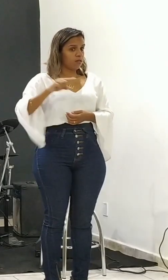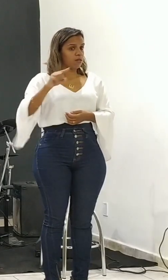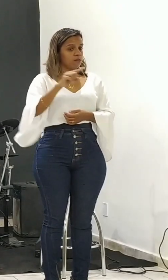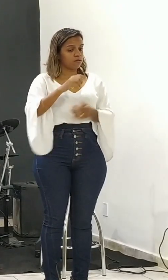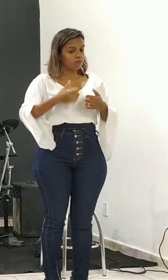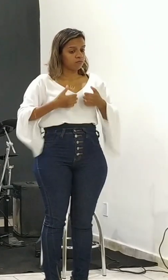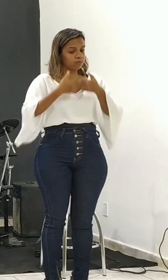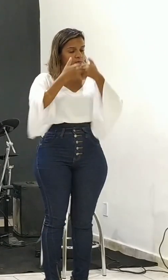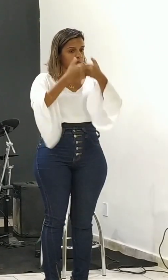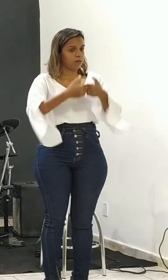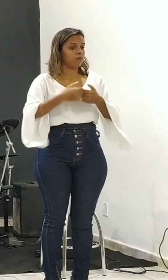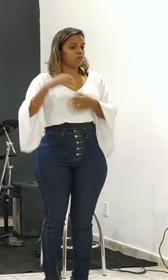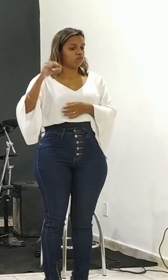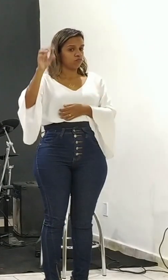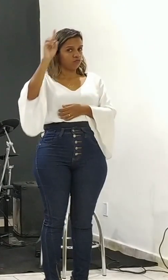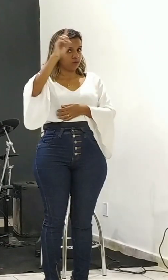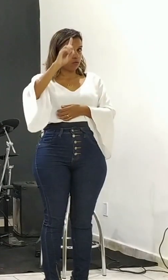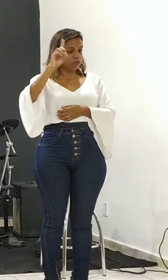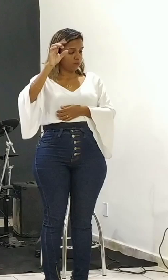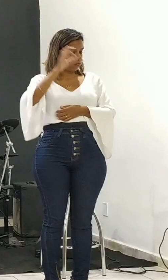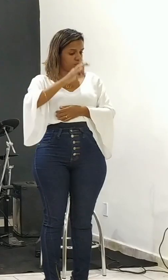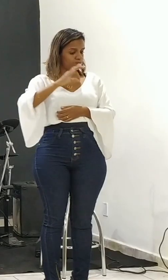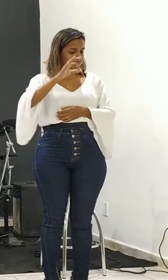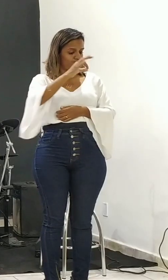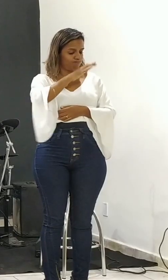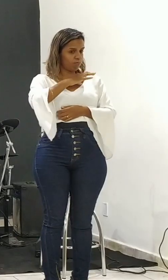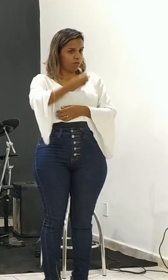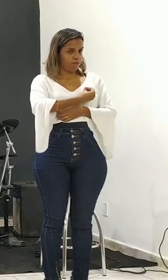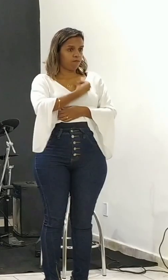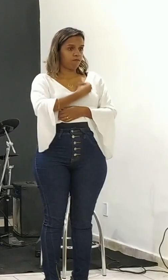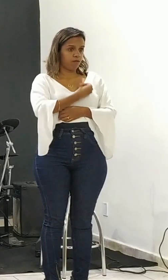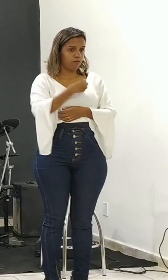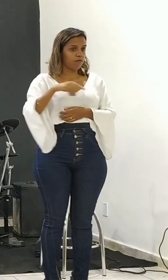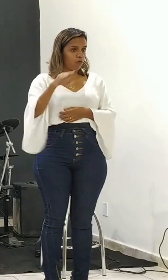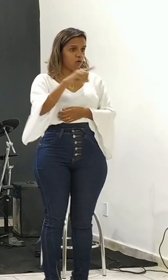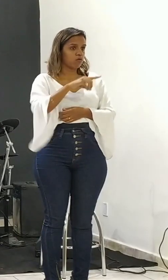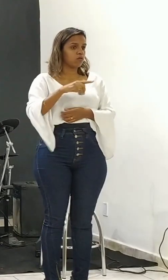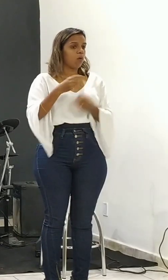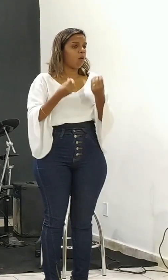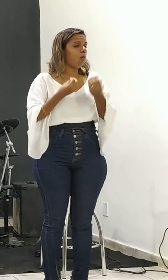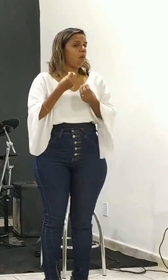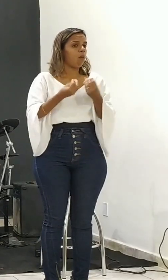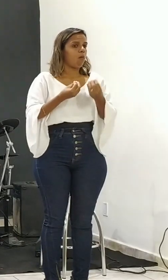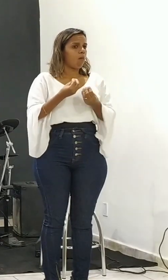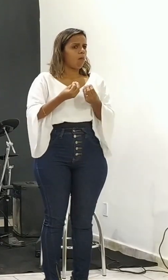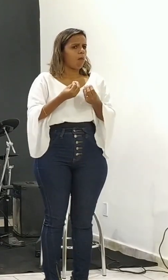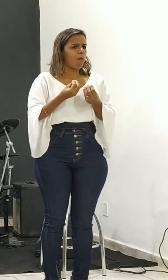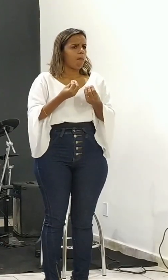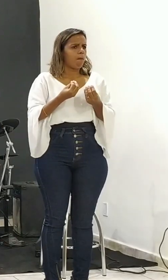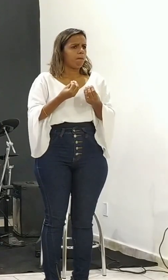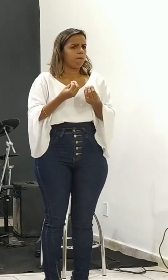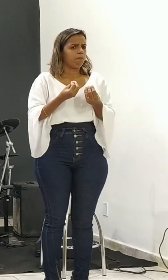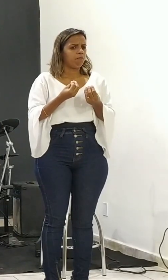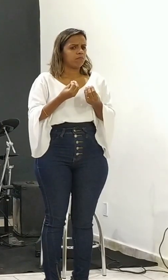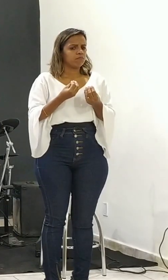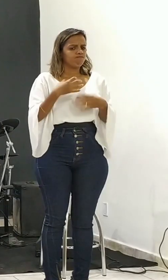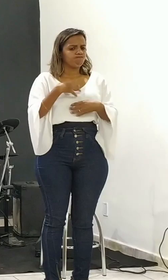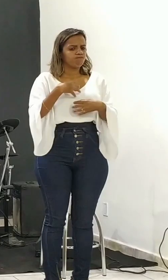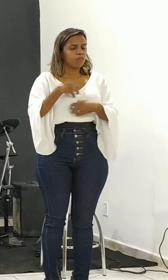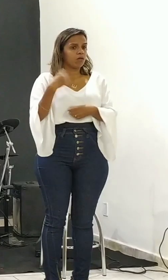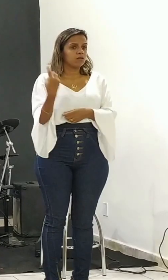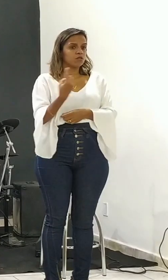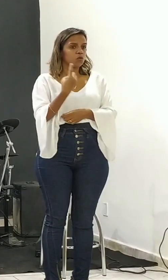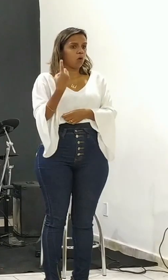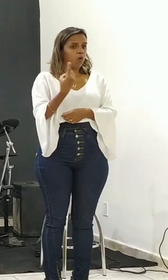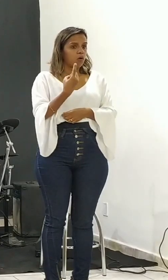e que o Espírito de Deus habita em vós? Como pode alguém ficar só se